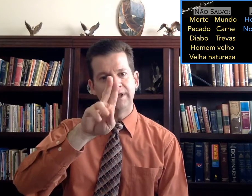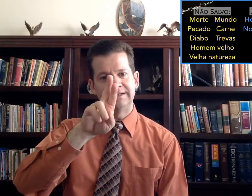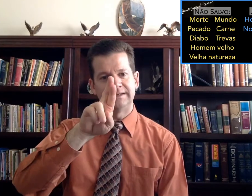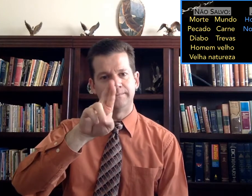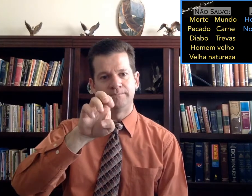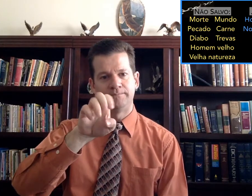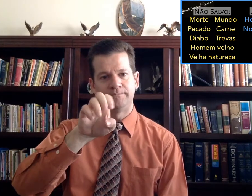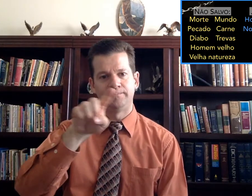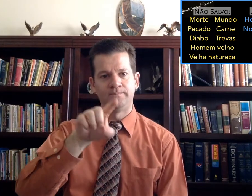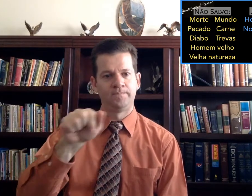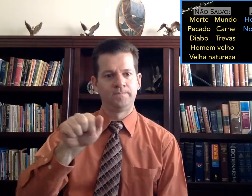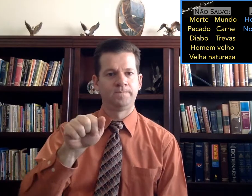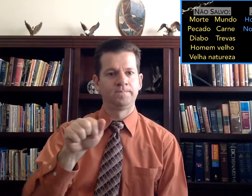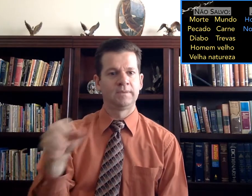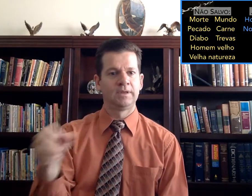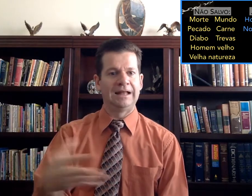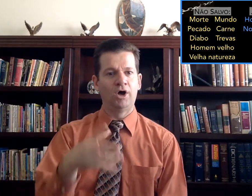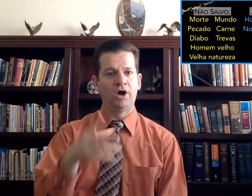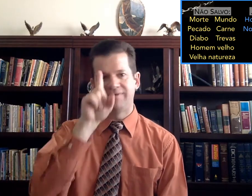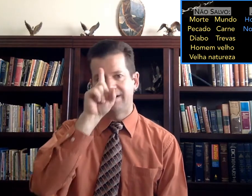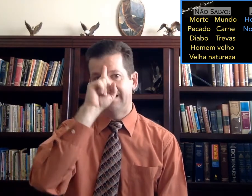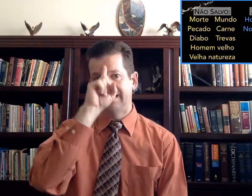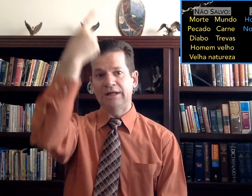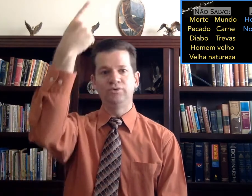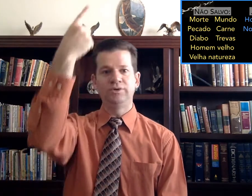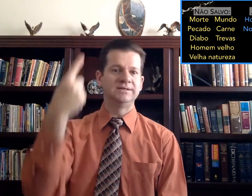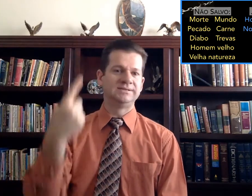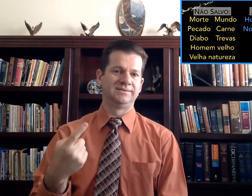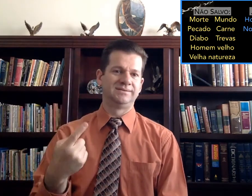natureza. A nova natureza.